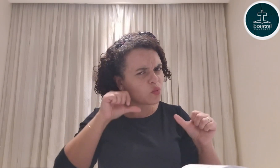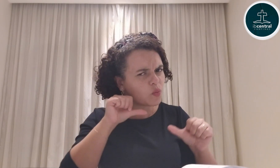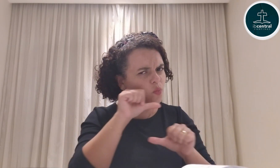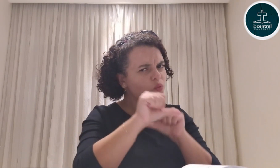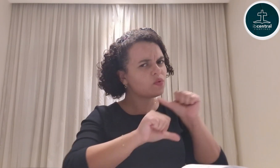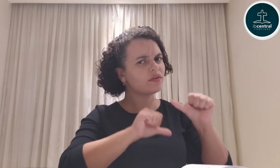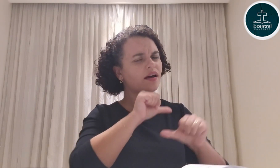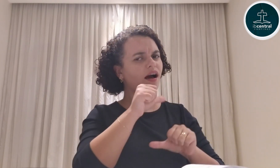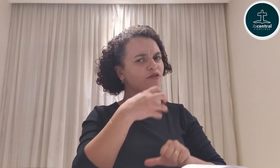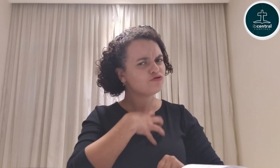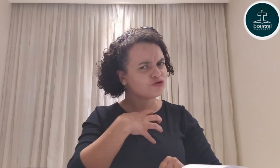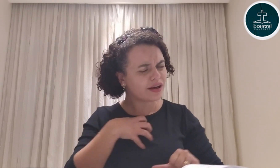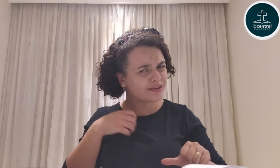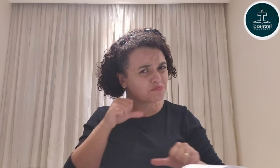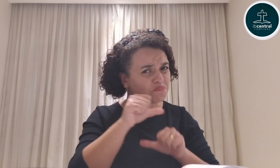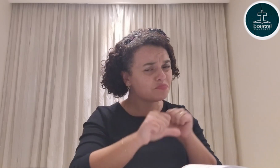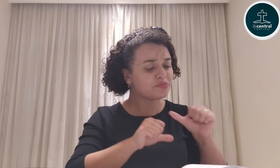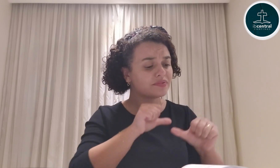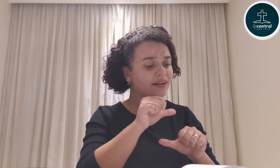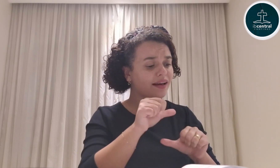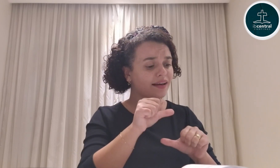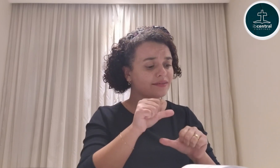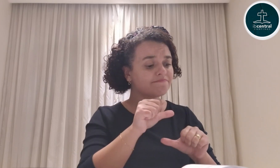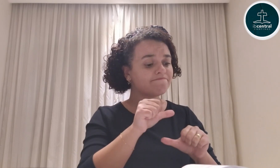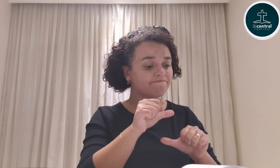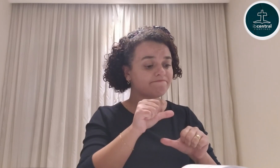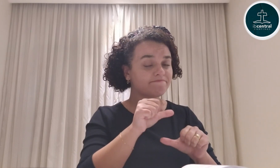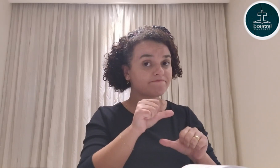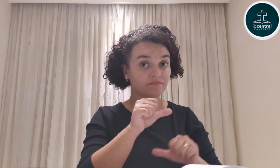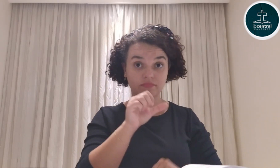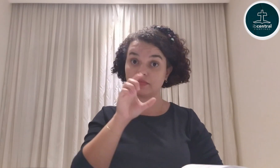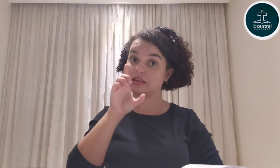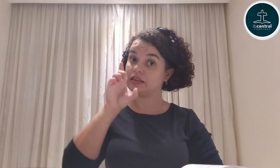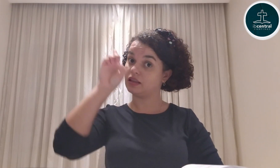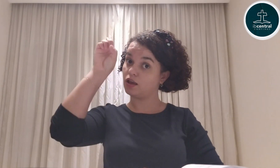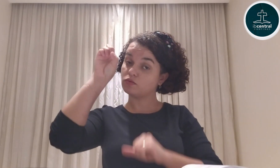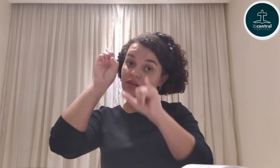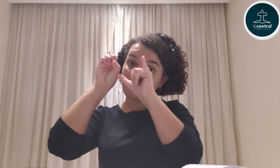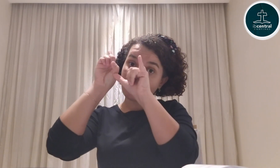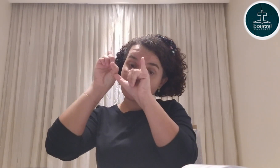Deus pediu para Caim mudar a sua atitude, mudar o seu pensamento.